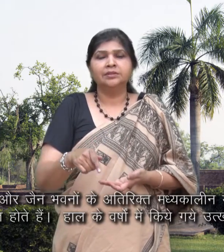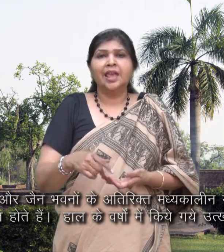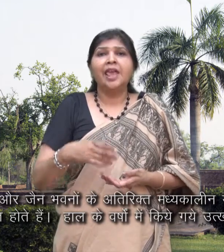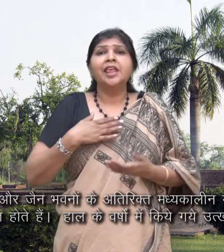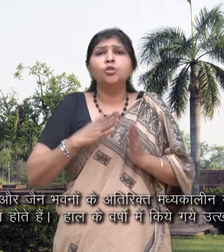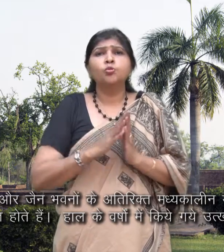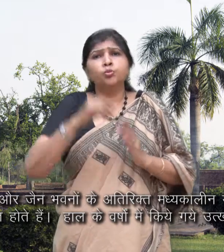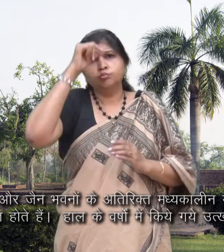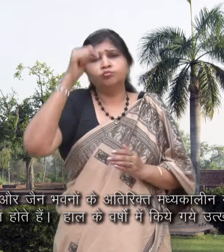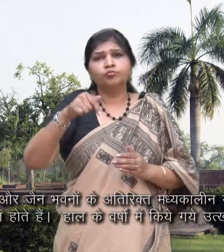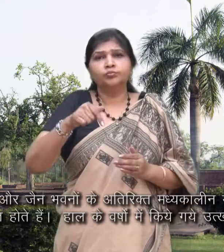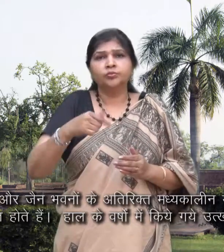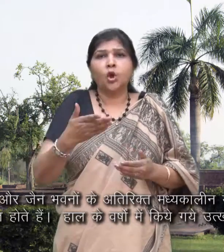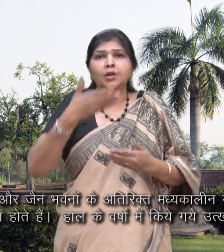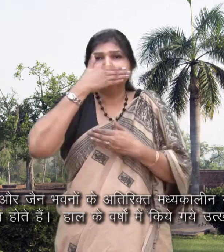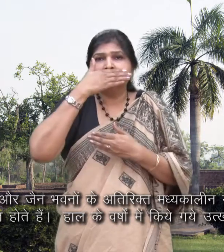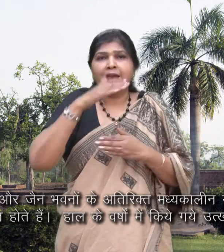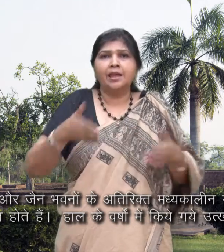हिंदू और जैन भवनों के अतिरिक्त